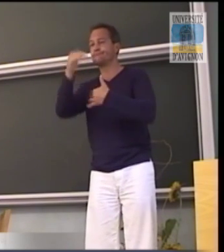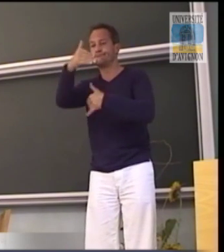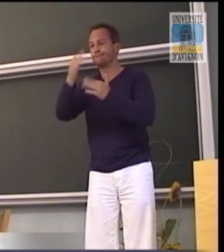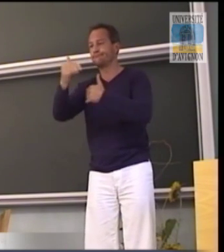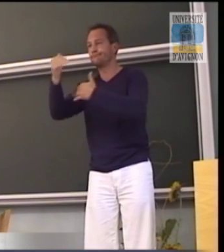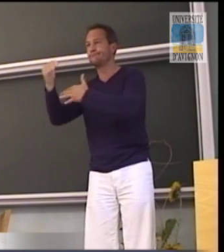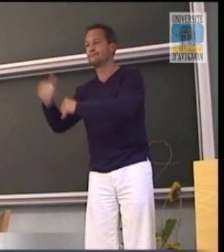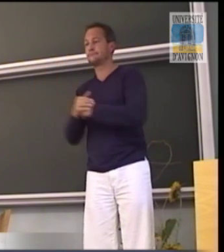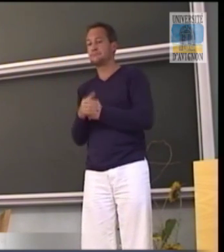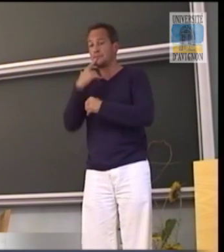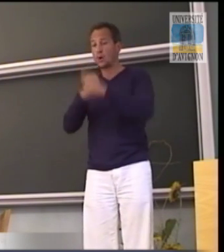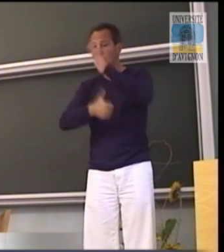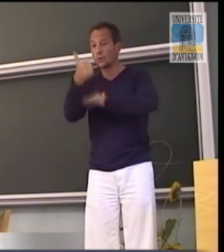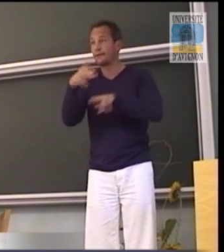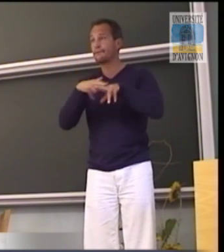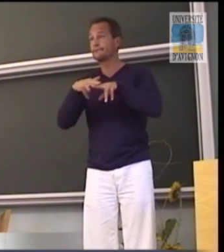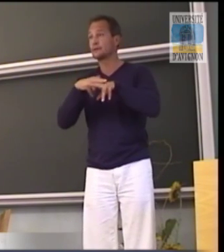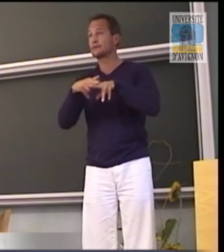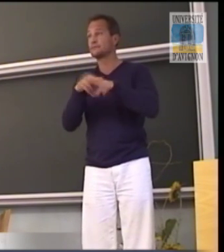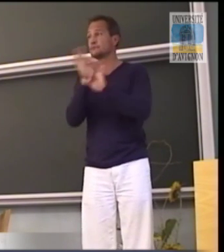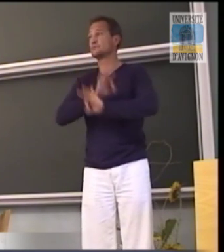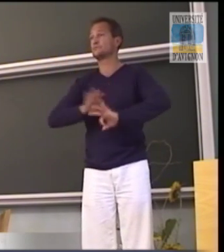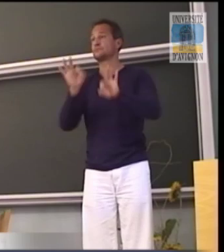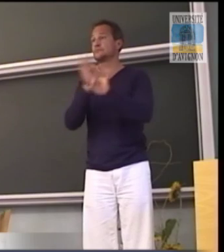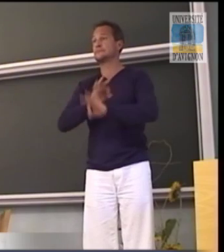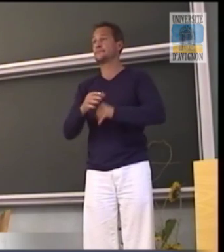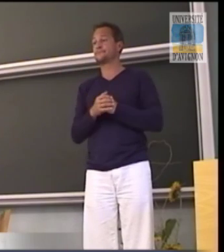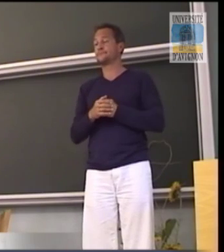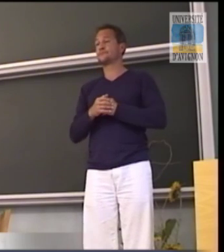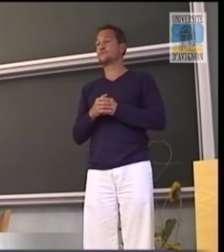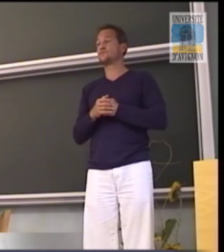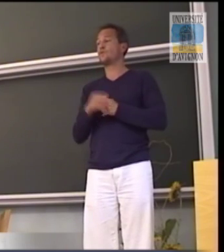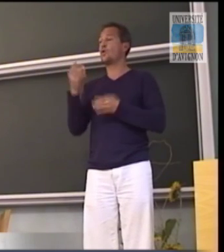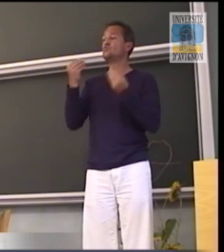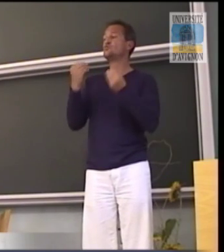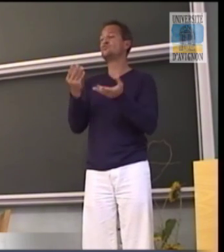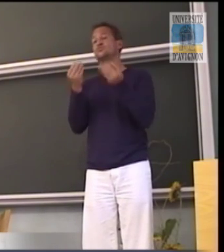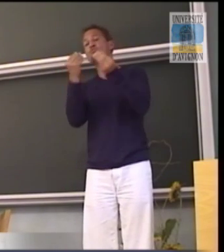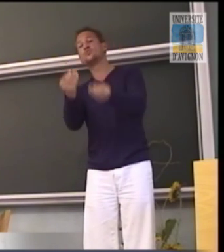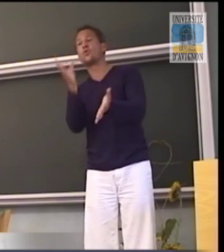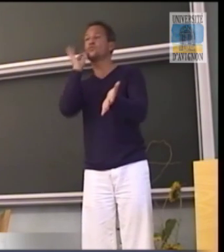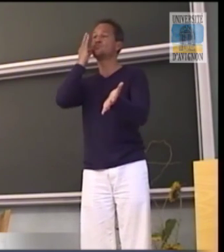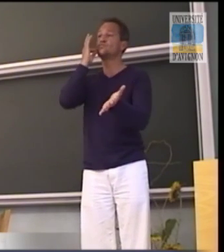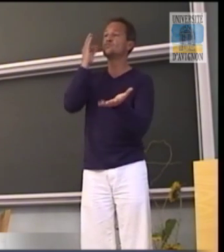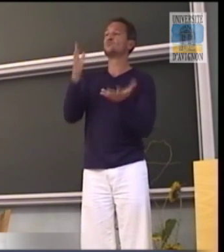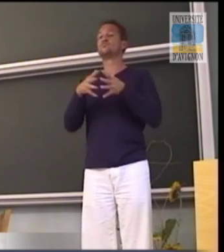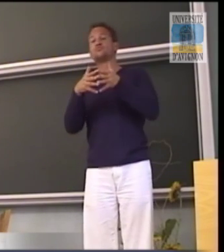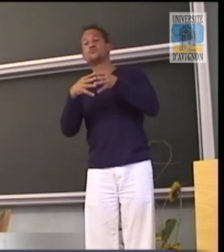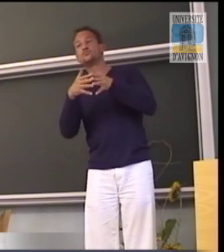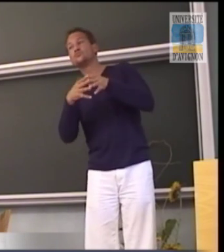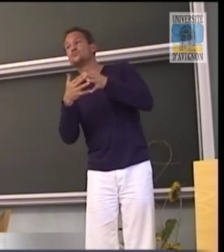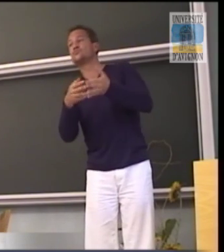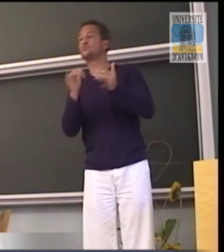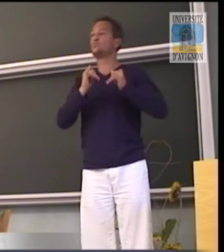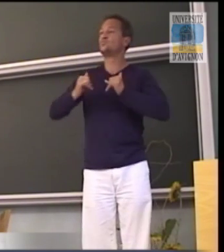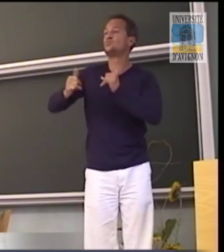les conduisent à l'autonomie, mais plutôt on était dans une forme de loisir, assisté, mais pas du tout avec